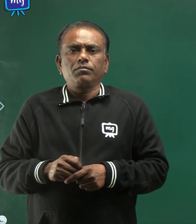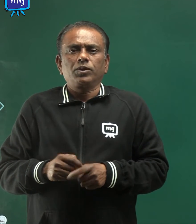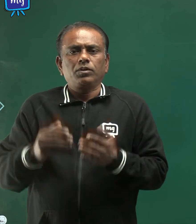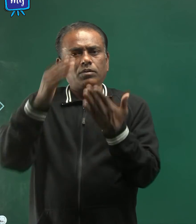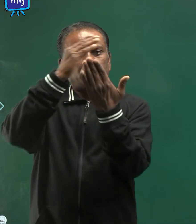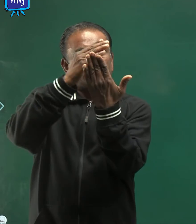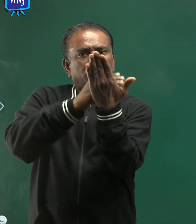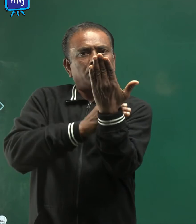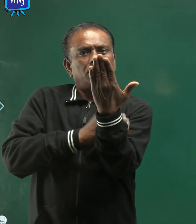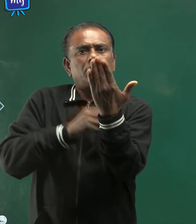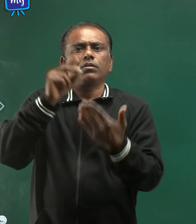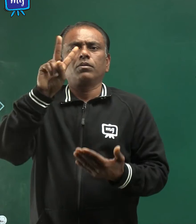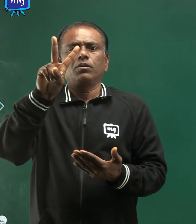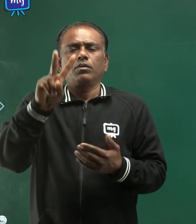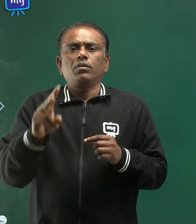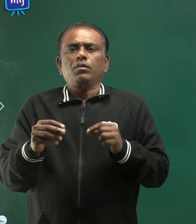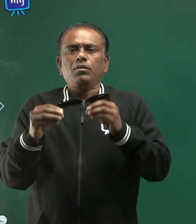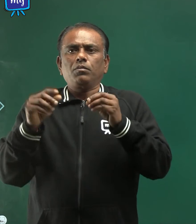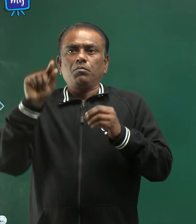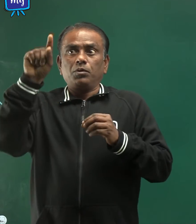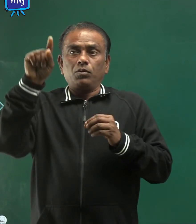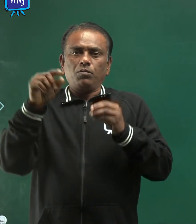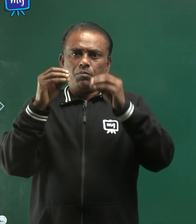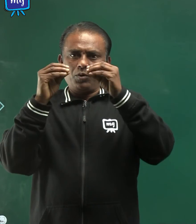चरण 2, बिंदु Q पर